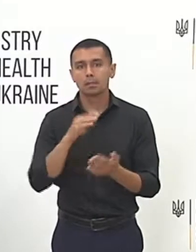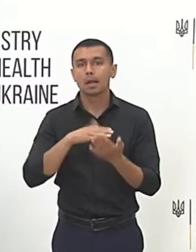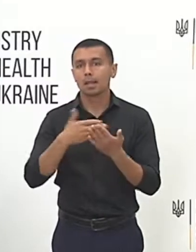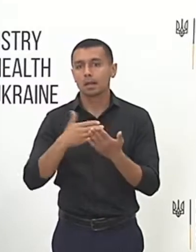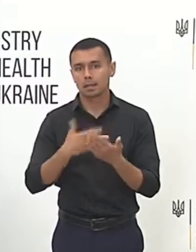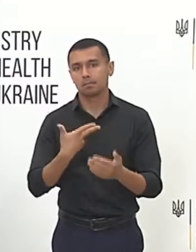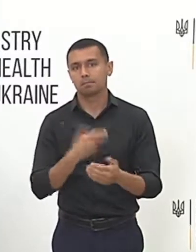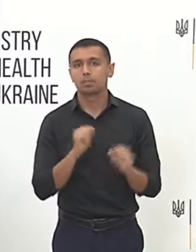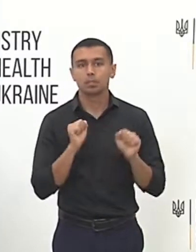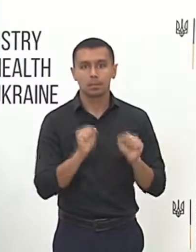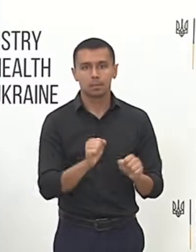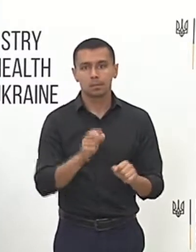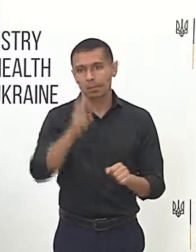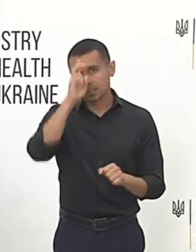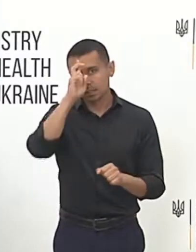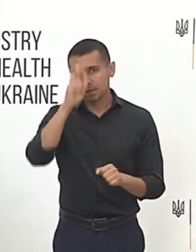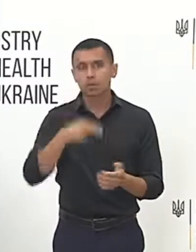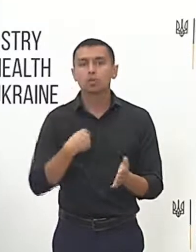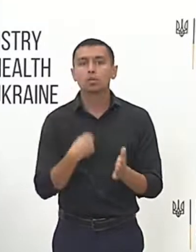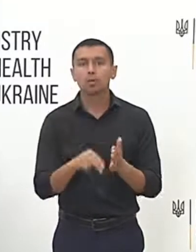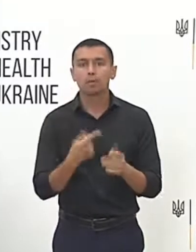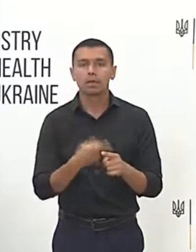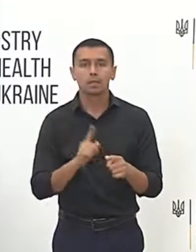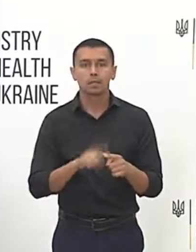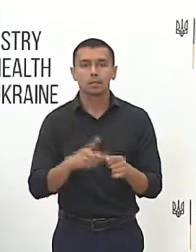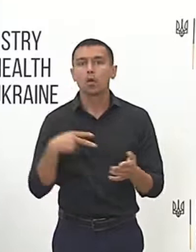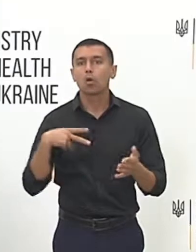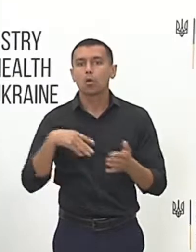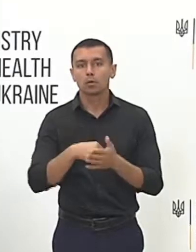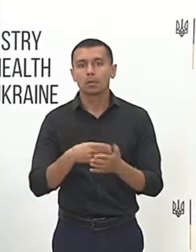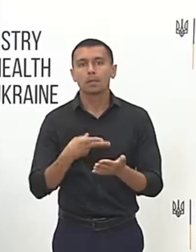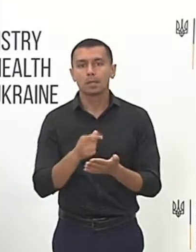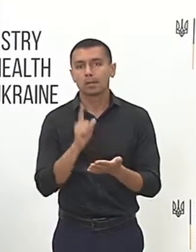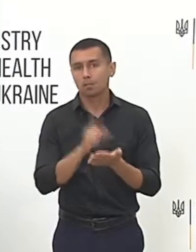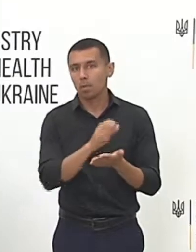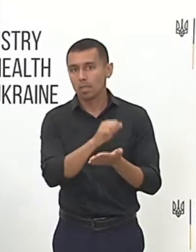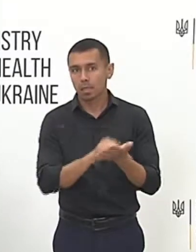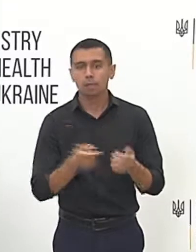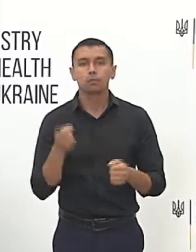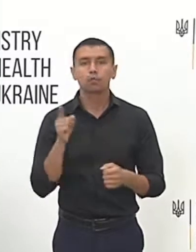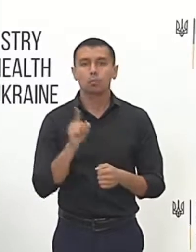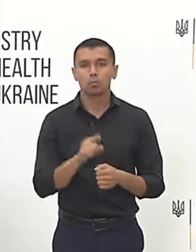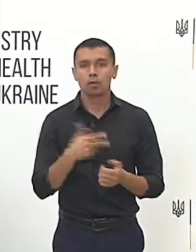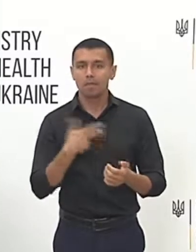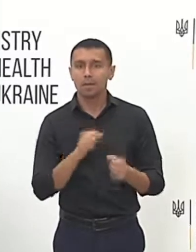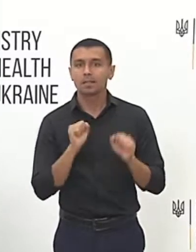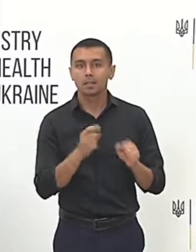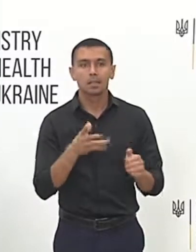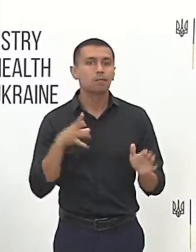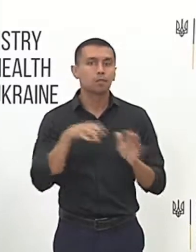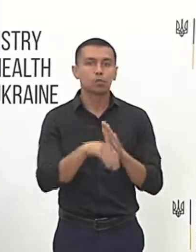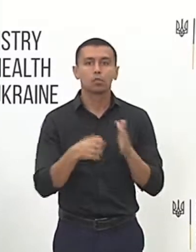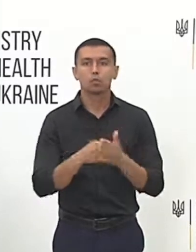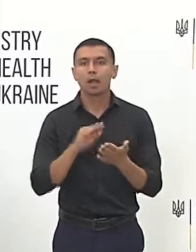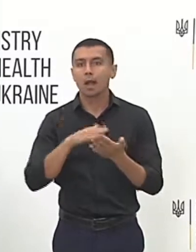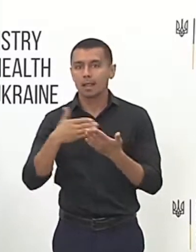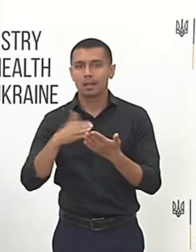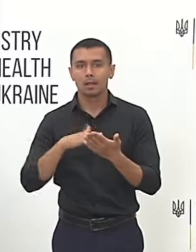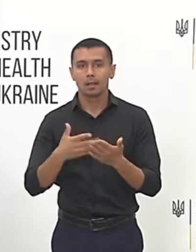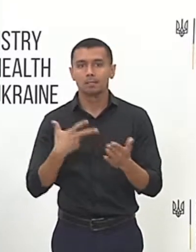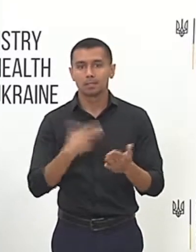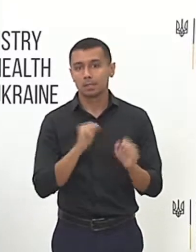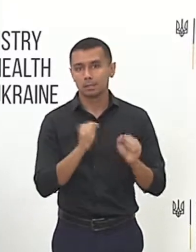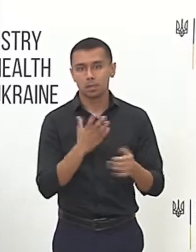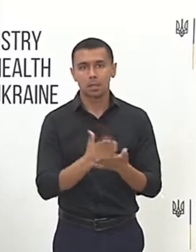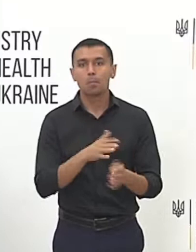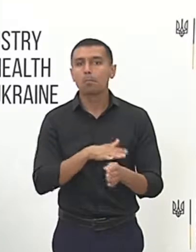календар щеплень. Держава закуповує це за кошти платників податків, тому вакцини, які включені до календаря